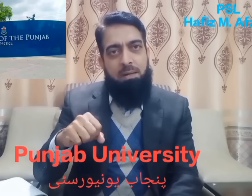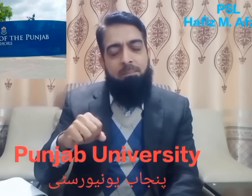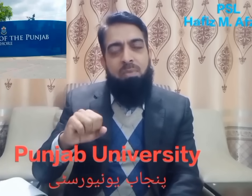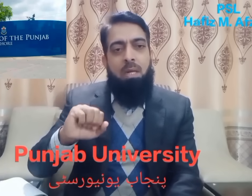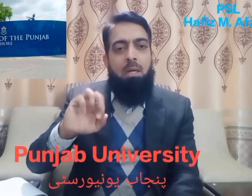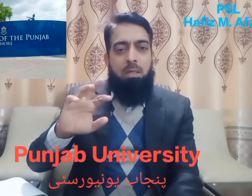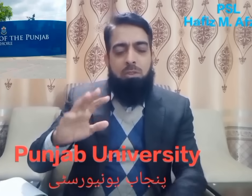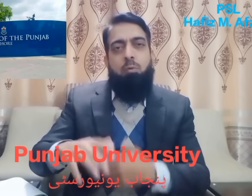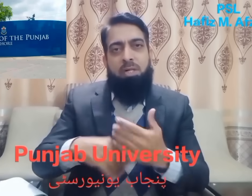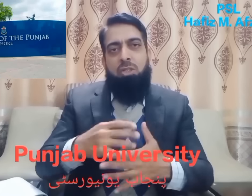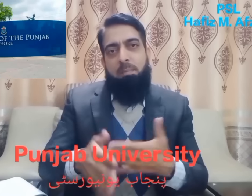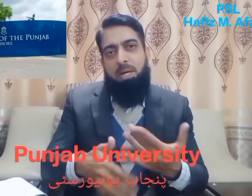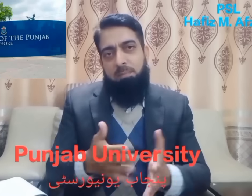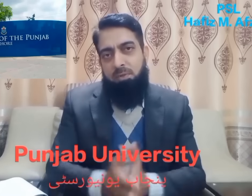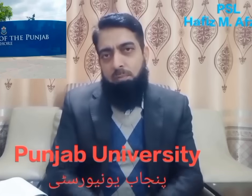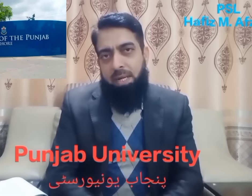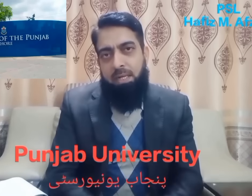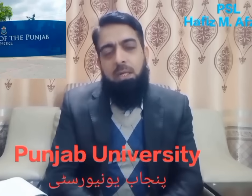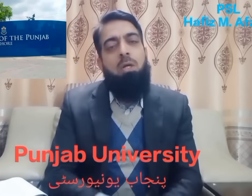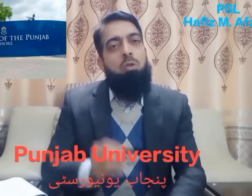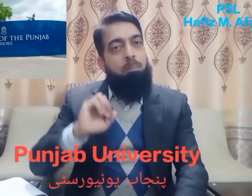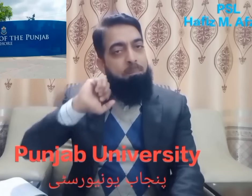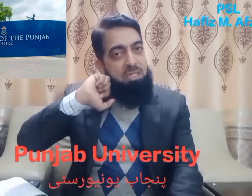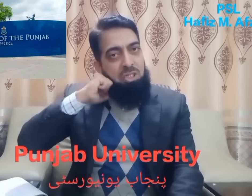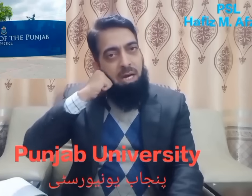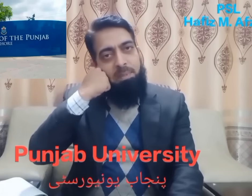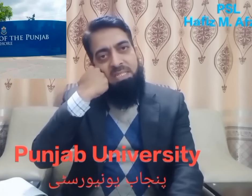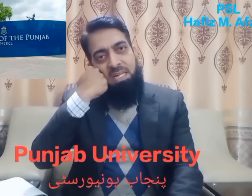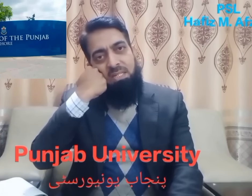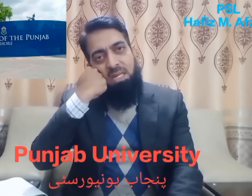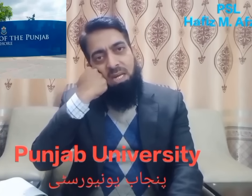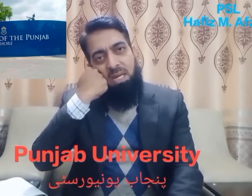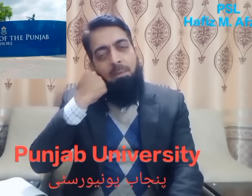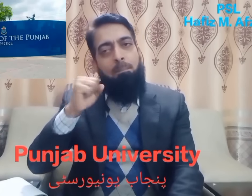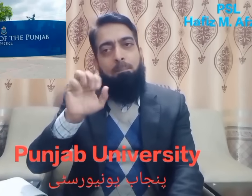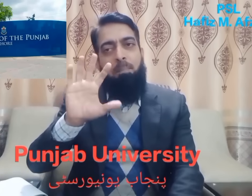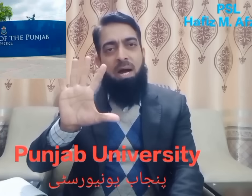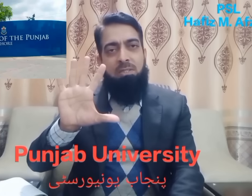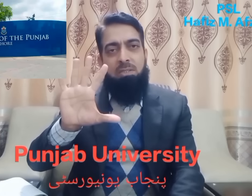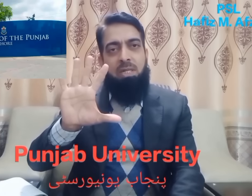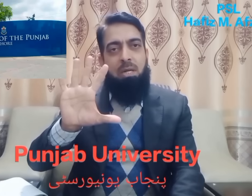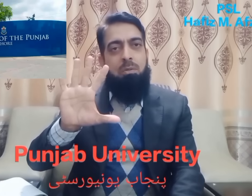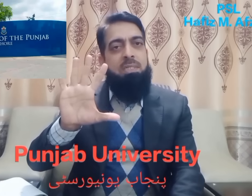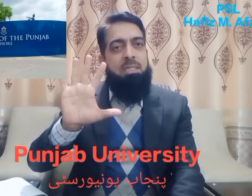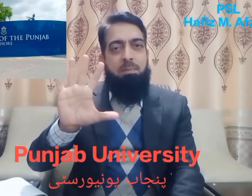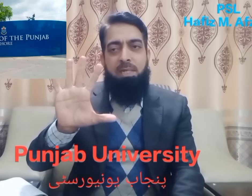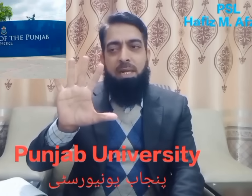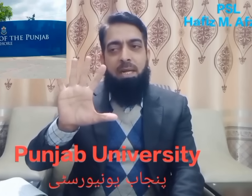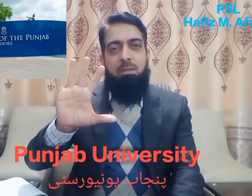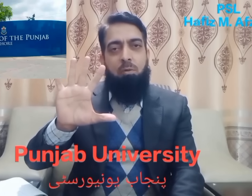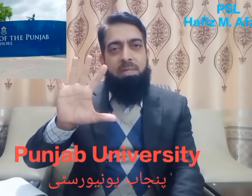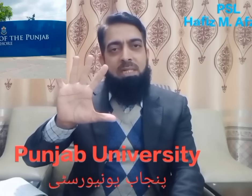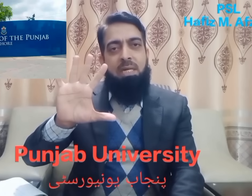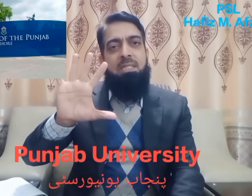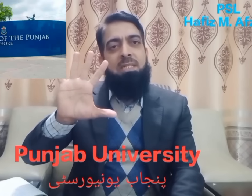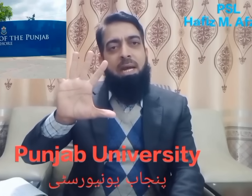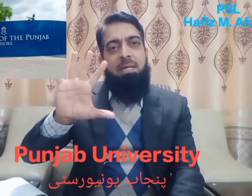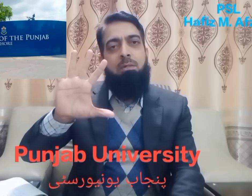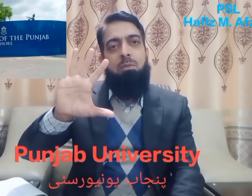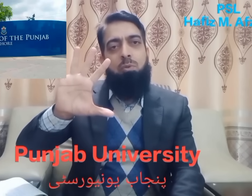पाकिस्तान, इसके ऊपर इंशाल्लाह बाद में वीडियो बनाएंगे। तो पंजाब का साइन ये है, 5 दरियाओं की सरजमीन है ना, तो बेसिकली साइन